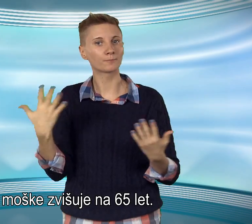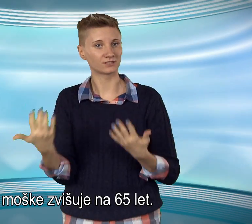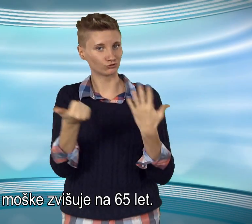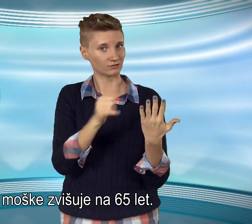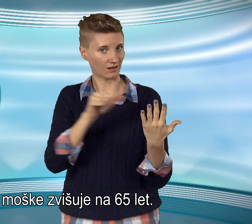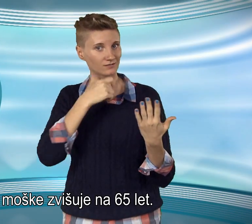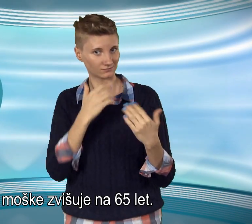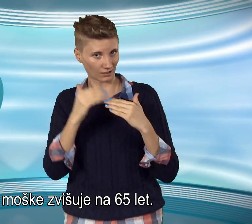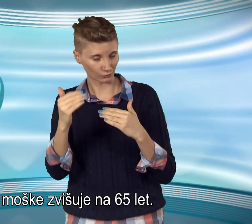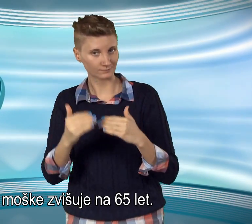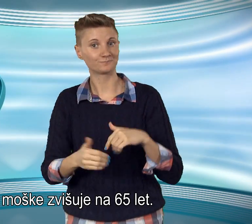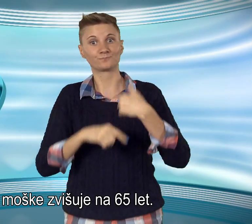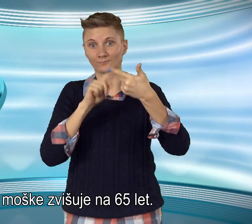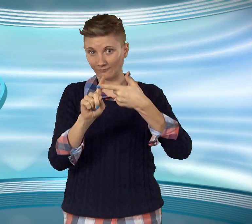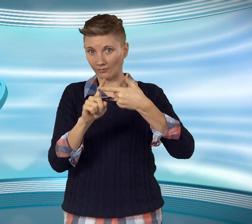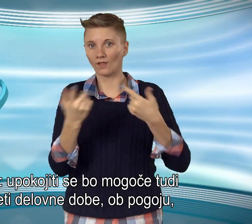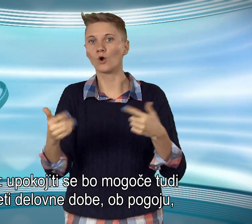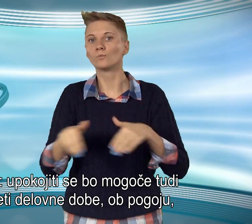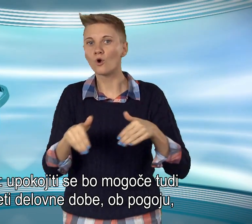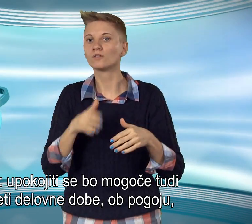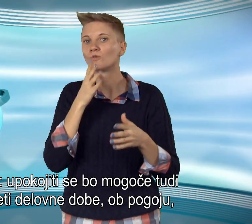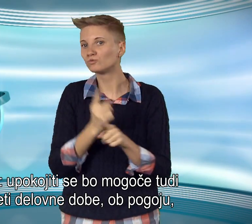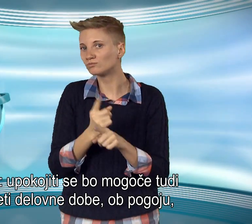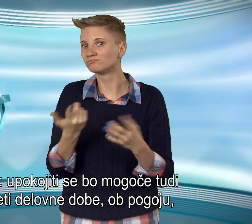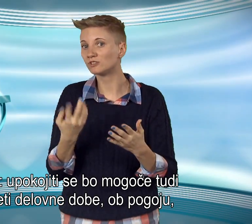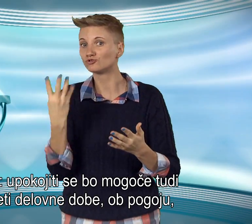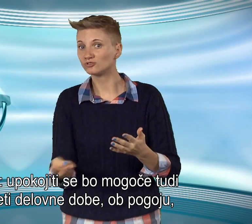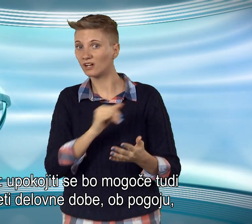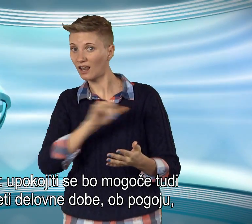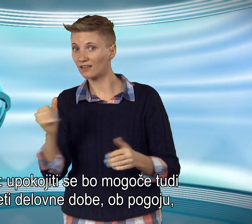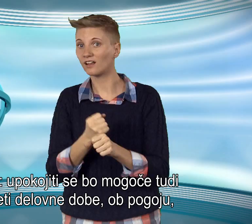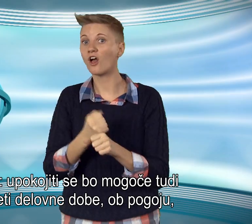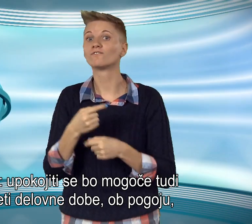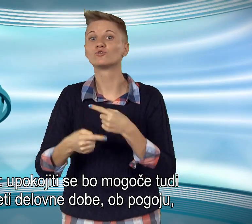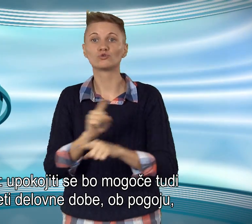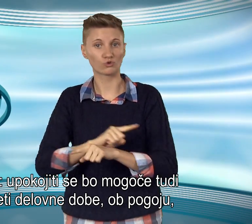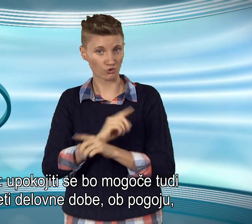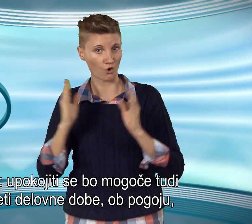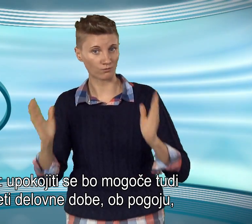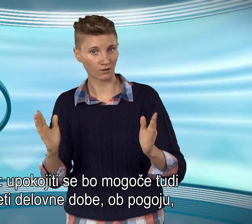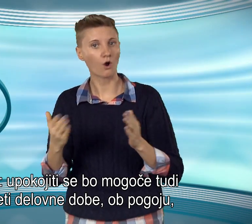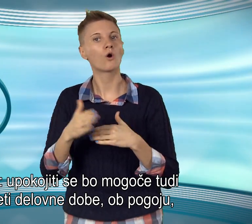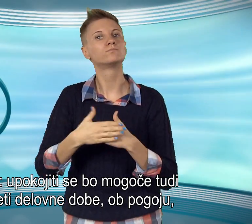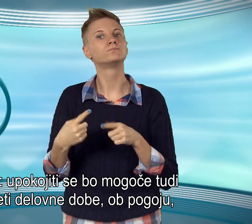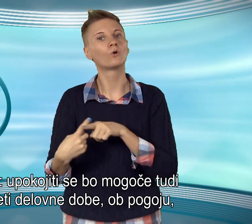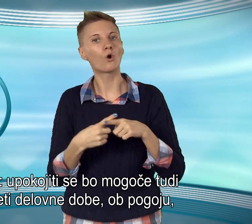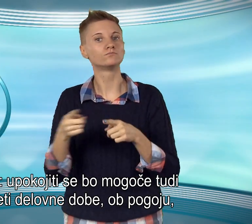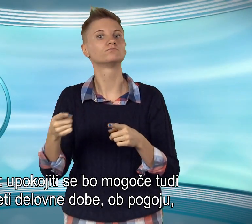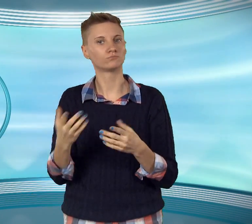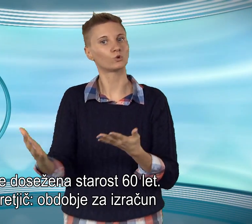zvišuje na 65 let. Drugič, upokojiti se bo možno tudi s 40 leti delovne dobe, ob pogoju, da